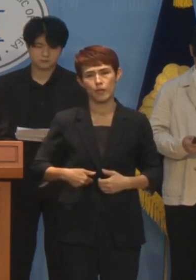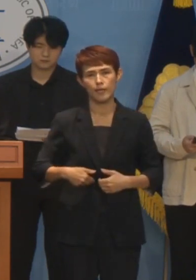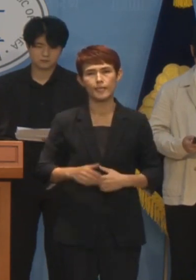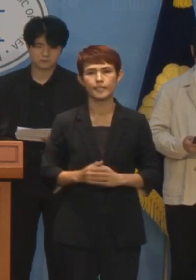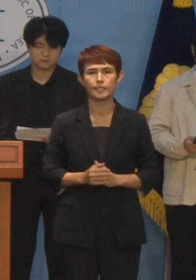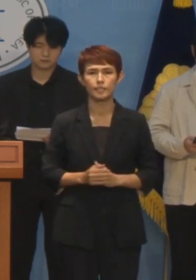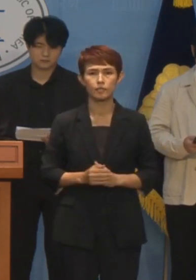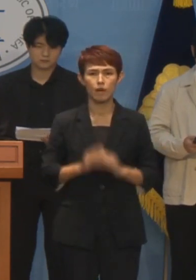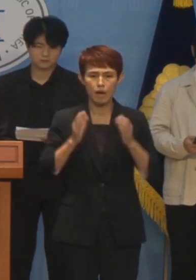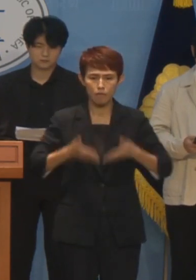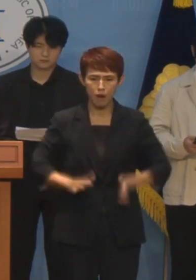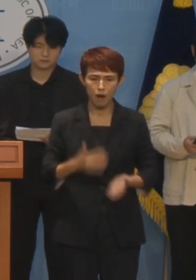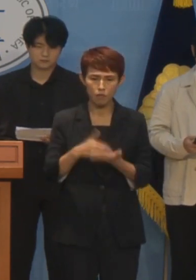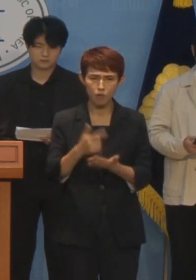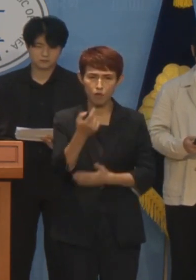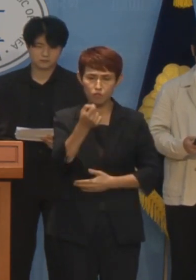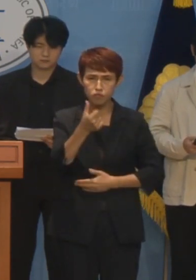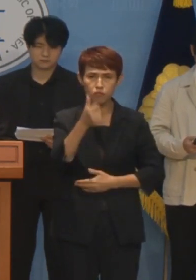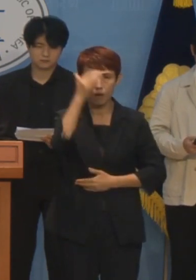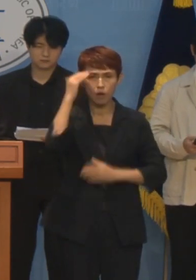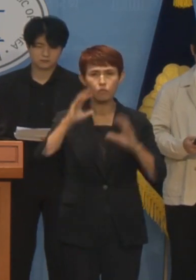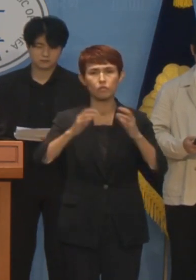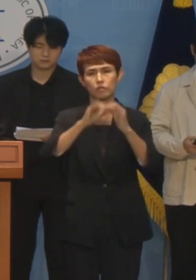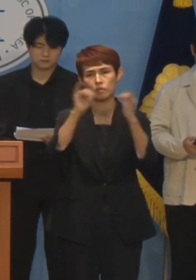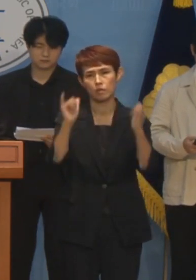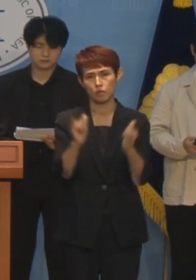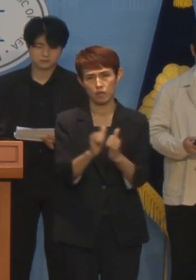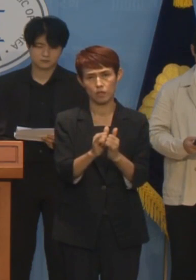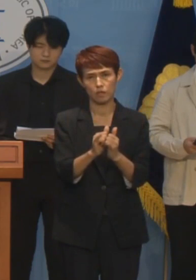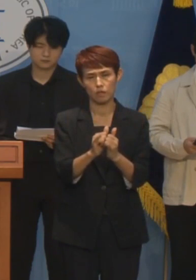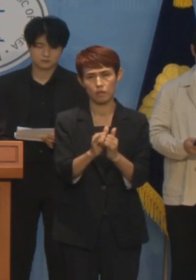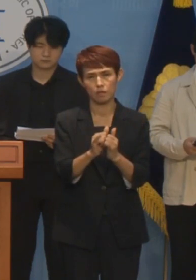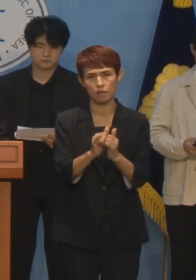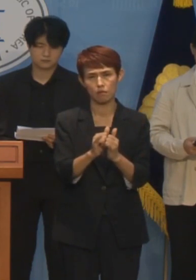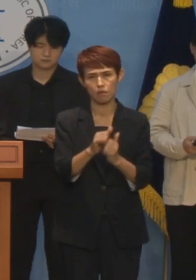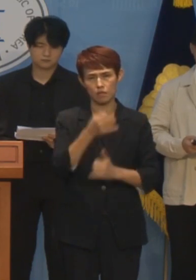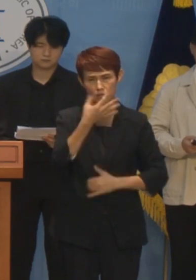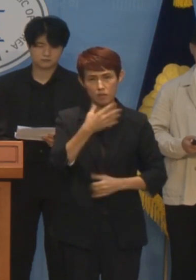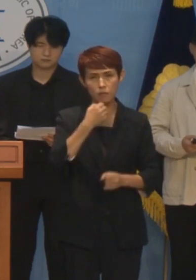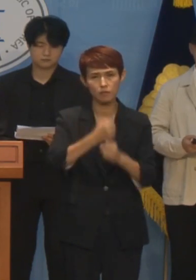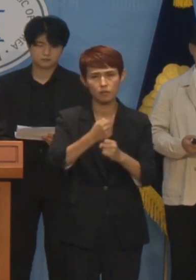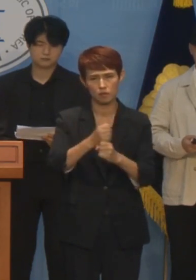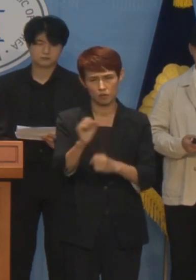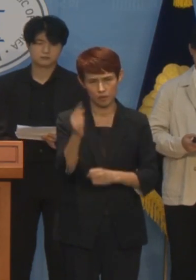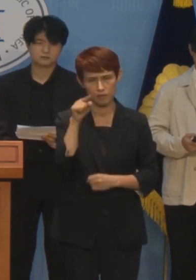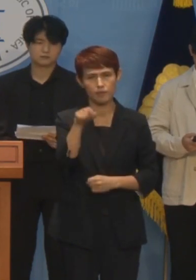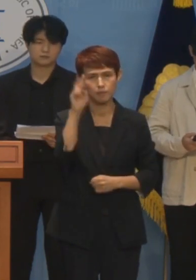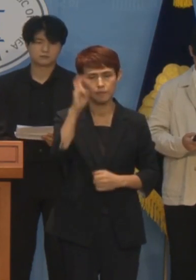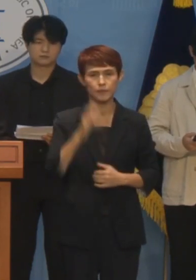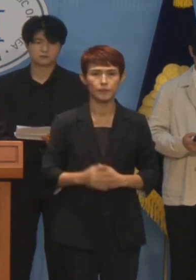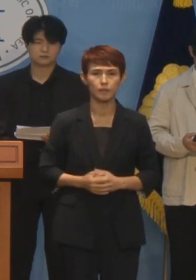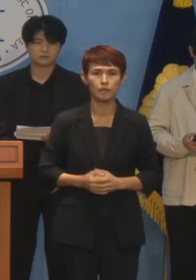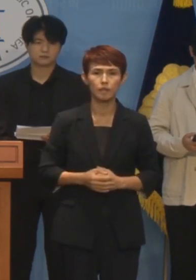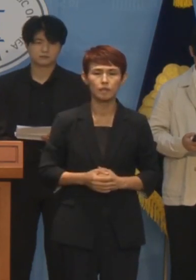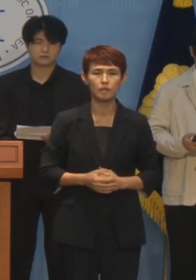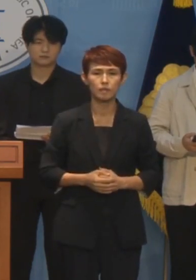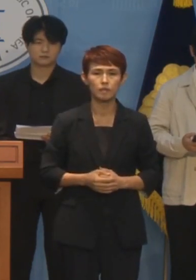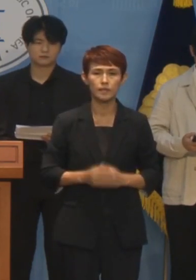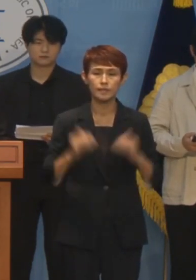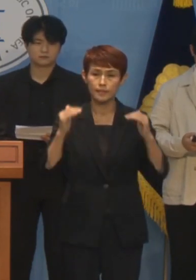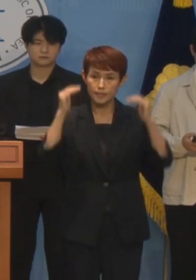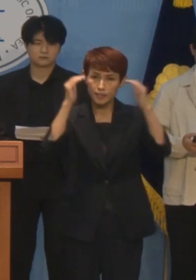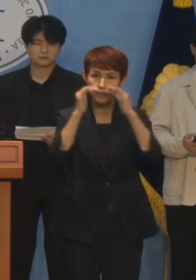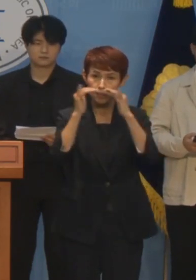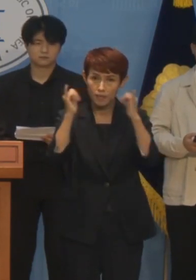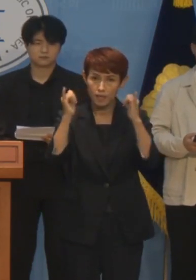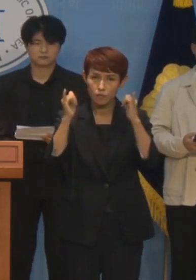가속화되는 저출산 사회인 대한민국을 회생불능으로 만드는 시작점이 될 것입니다. 노년층에 접어드는 장년층